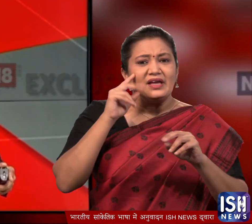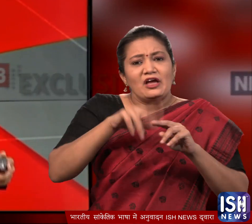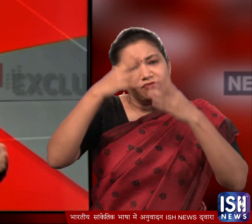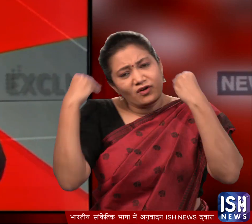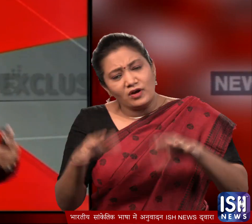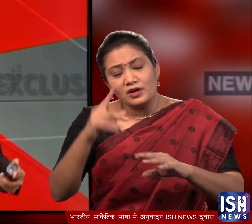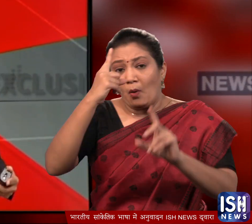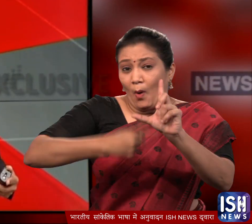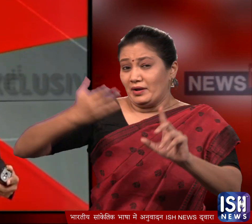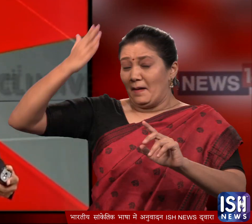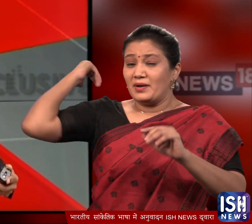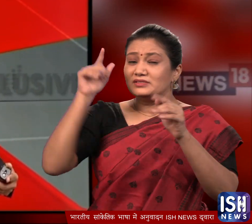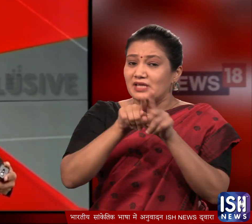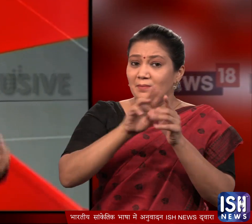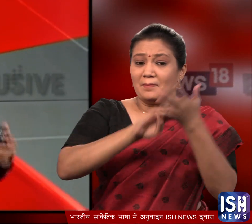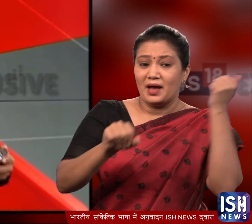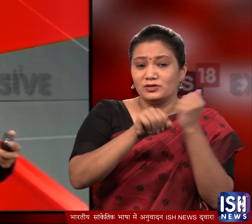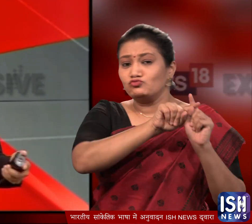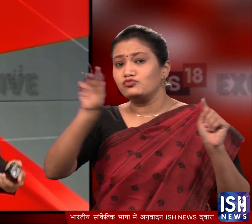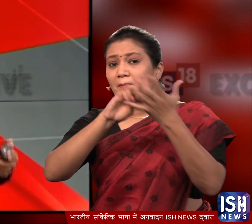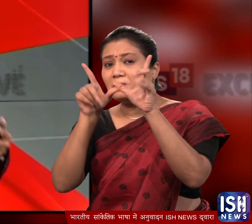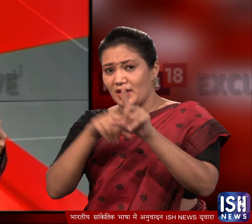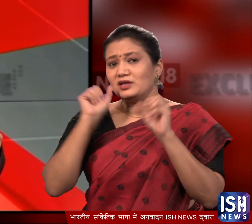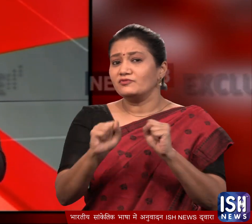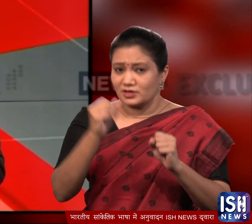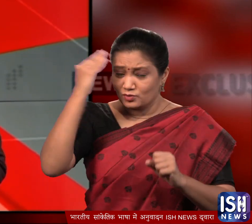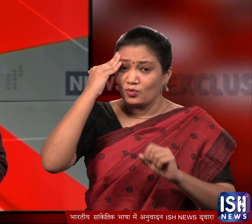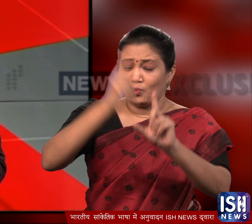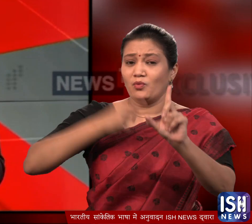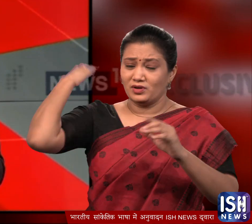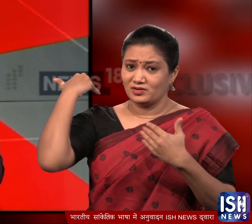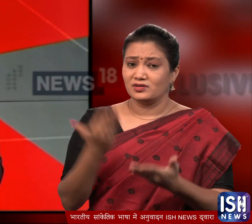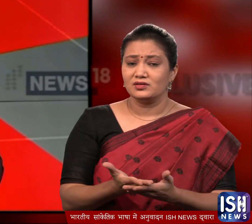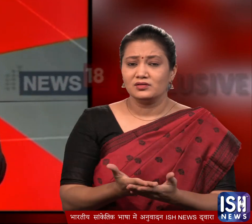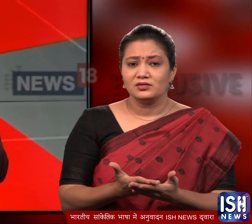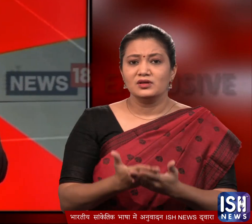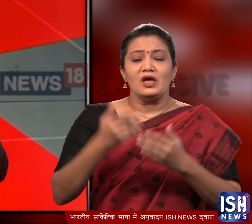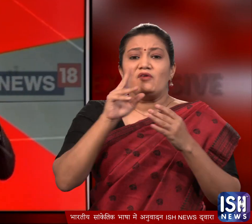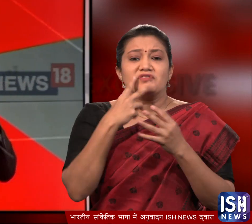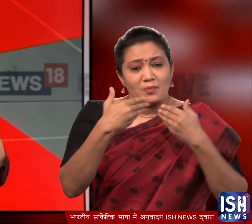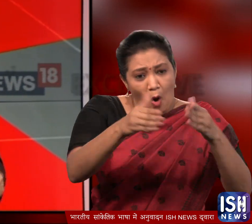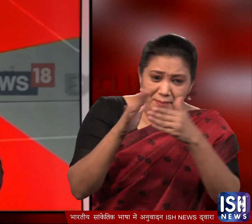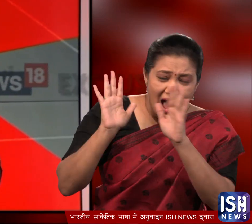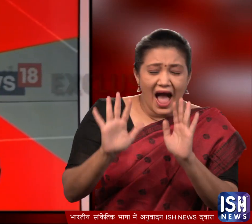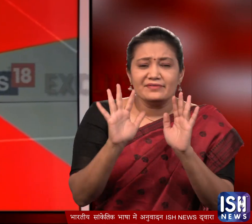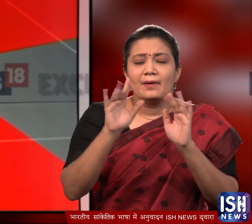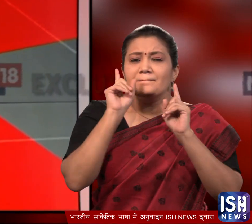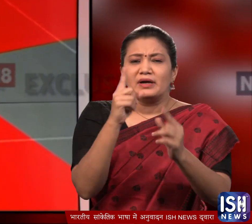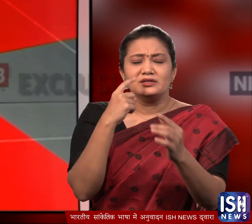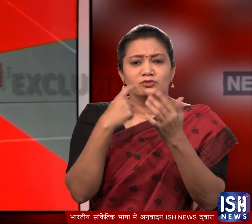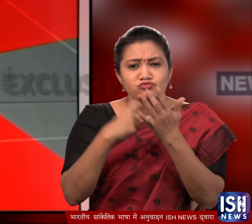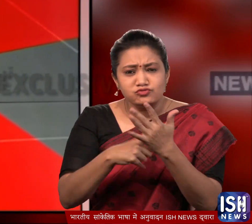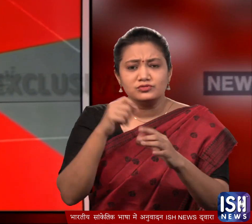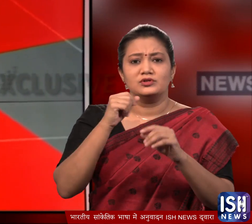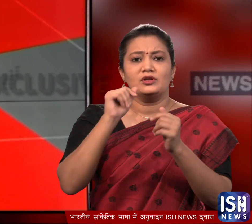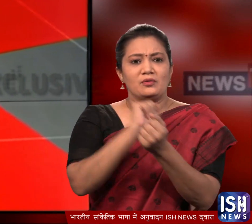घूम रहे हैं वो इतनी जल्दी भूल गए कि पिछले साल मार्च से मई के बीच क्या हाल हो गया था। सब्जी मंडियां लॉकडाउन में भी खुल रही थी, लेकिन तब